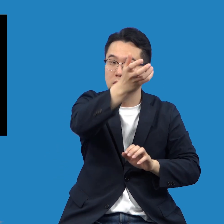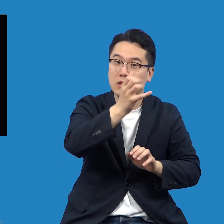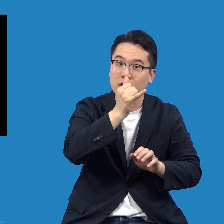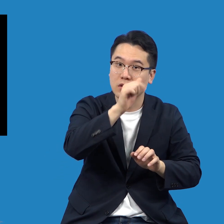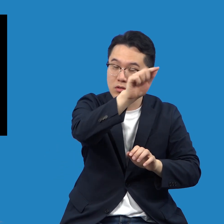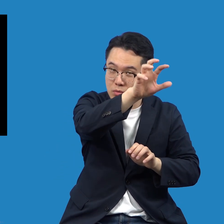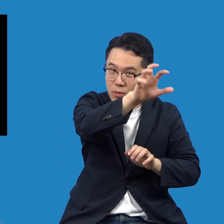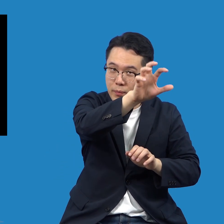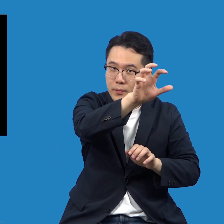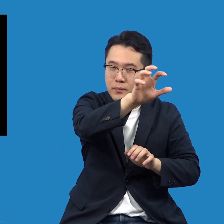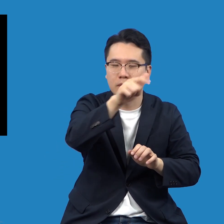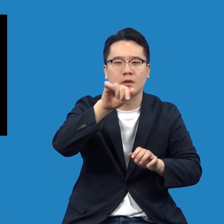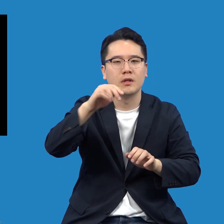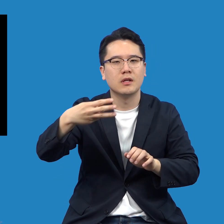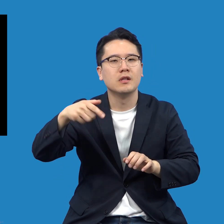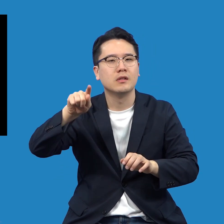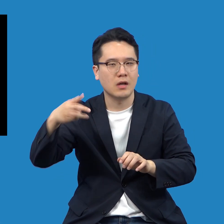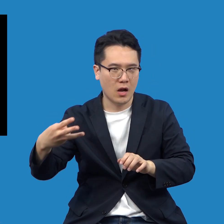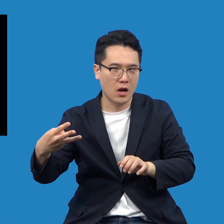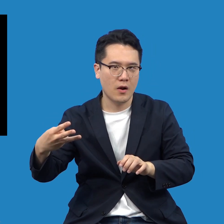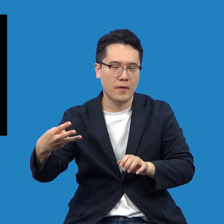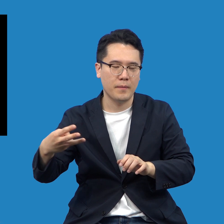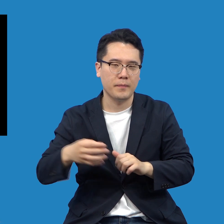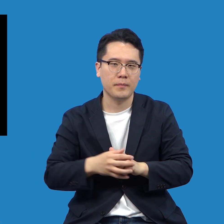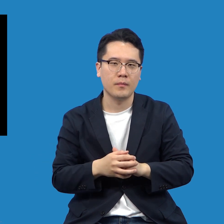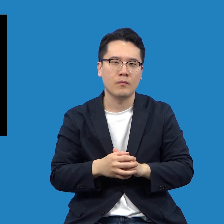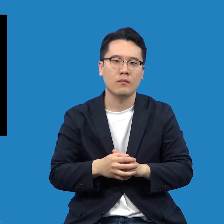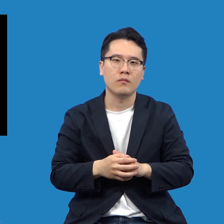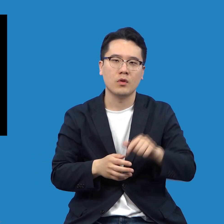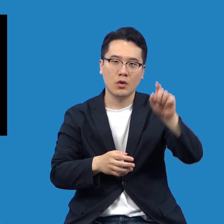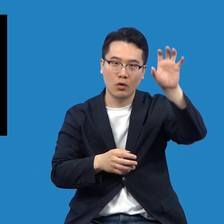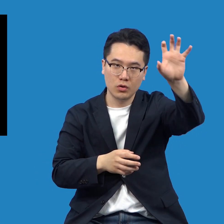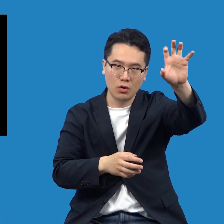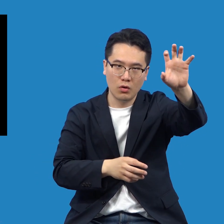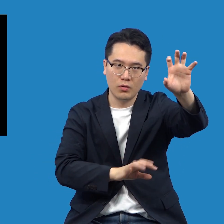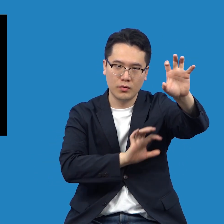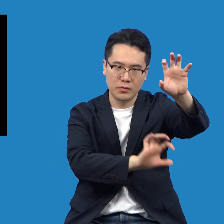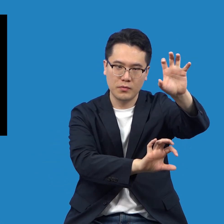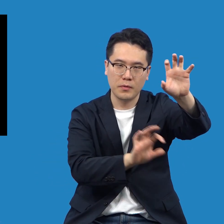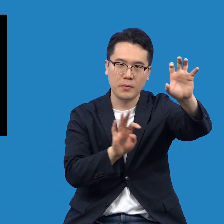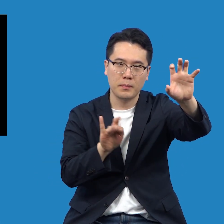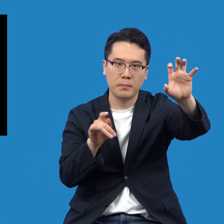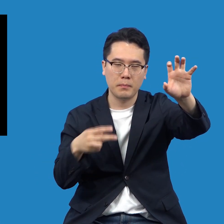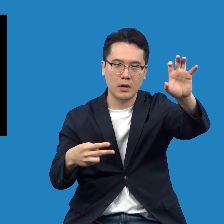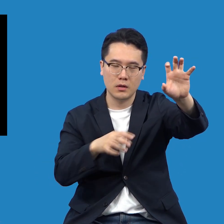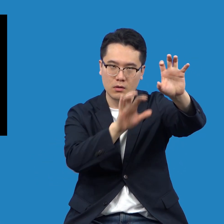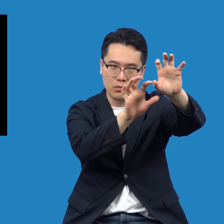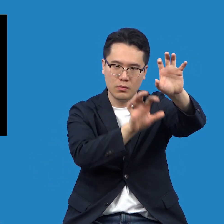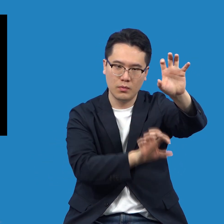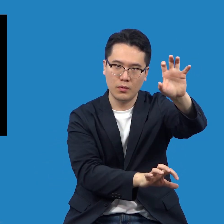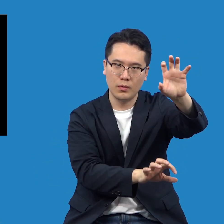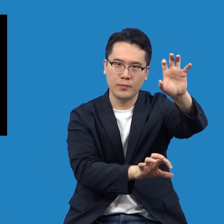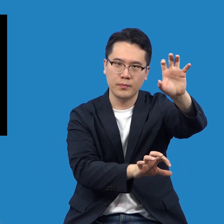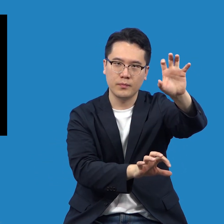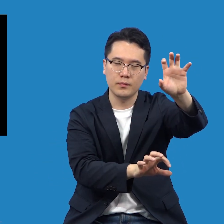여기에 이 길갈에서 베델로 이렇게 내려가려고